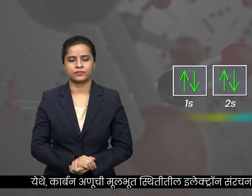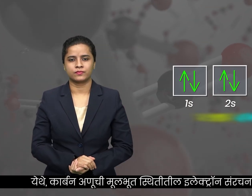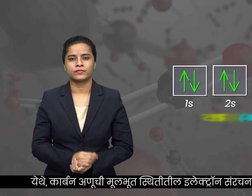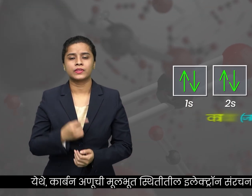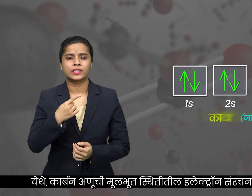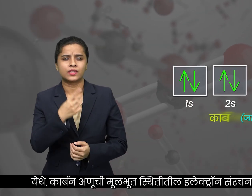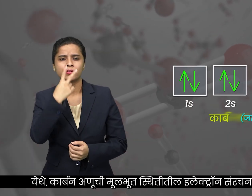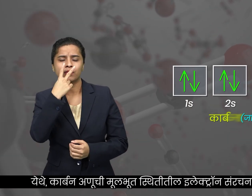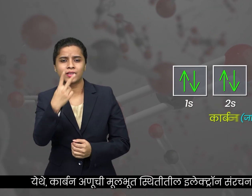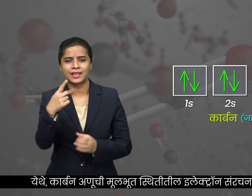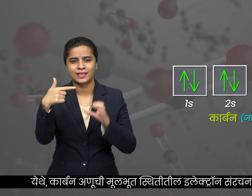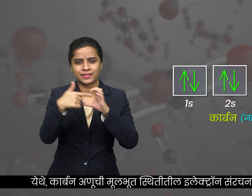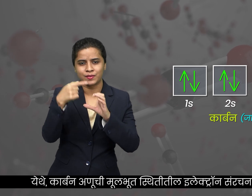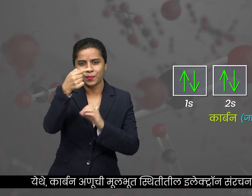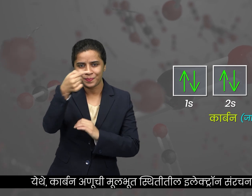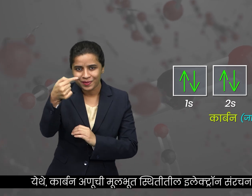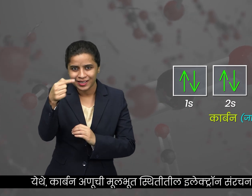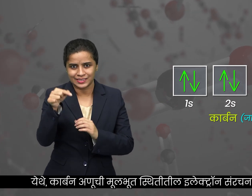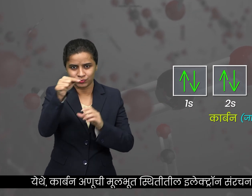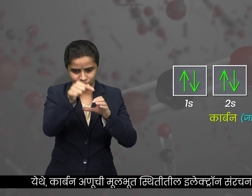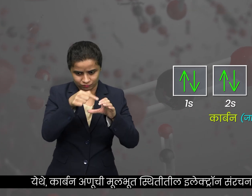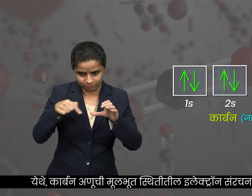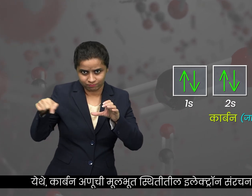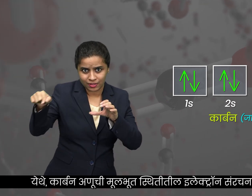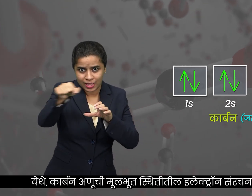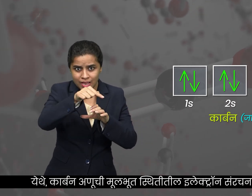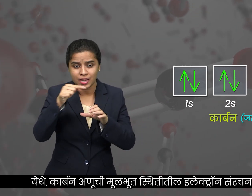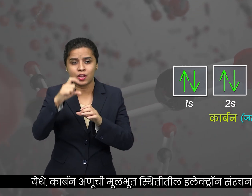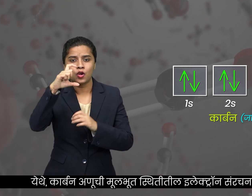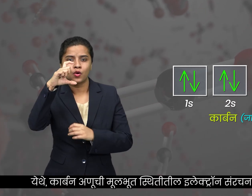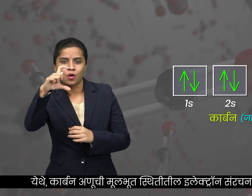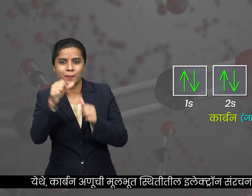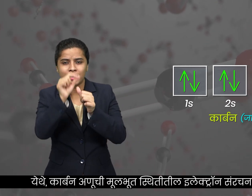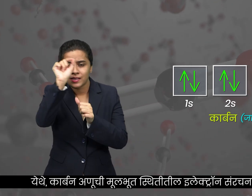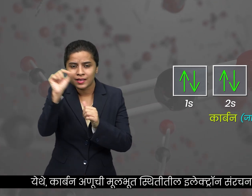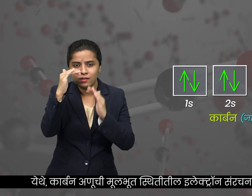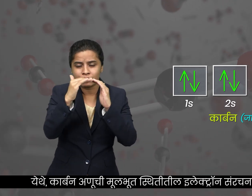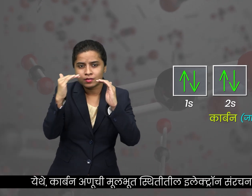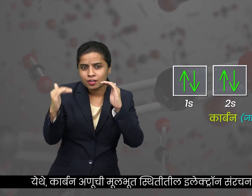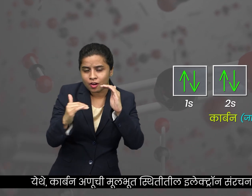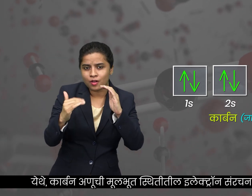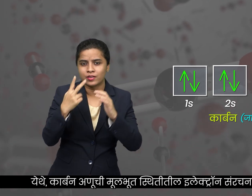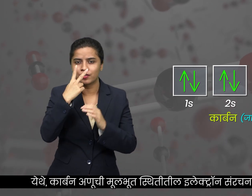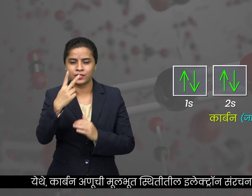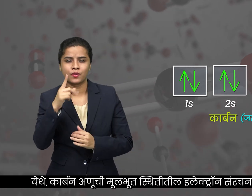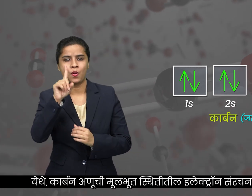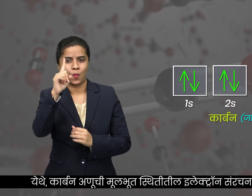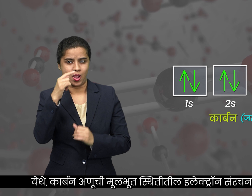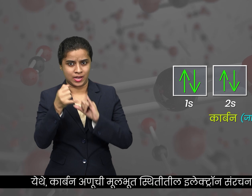येथे कार्बन अणूची मूलभूत स्थितीतील इलेक्ट्रॉन संरचना 1s2 2s2 2p2 आहे।